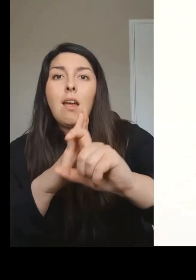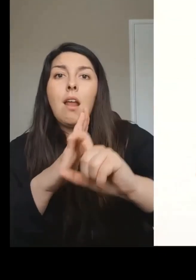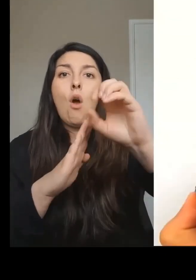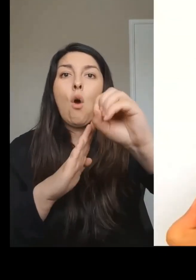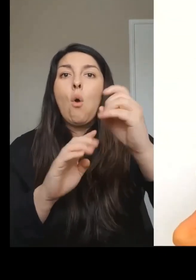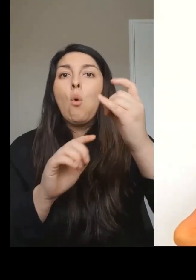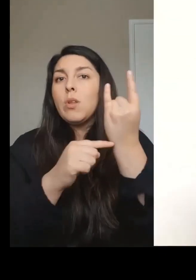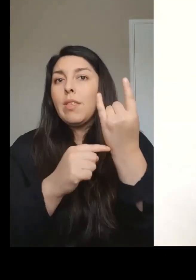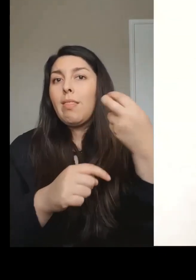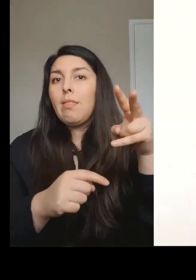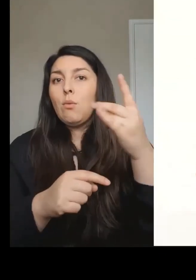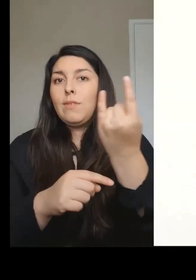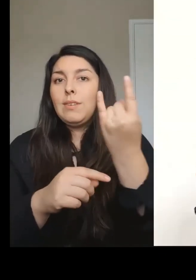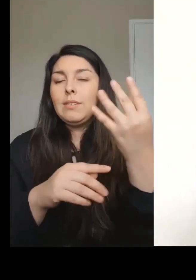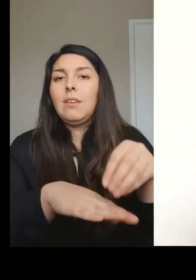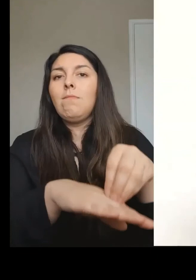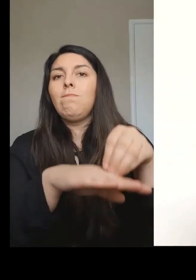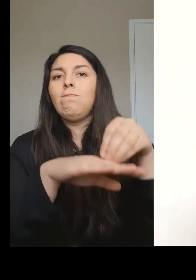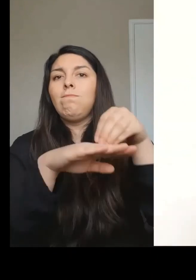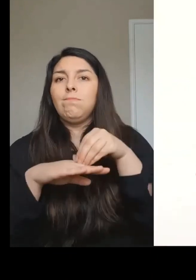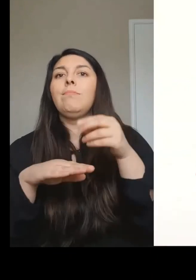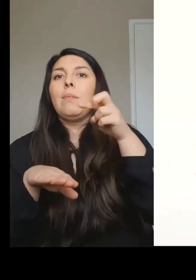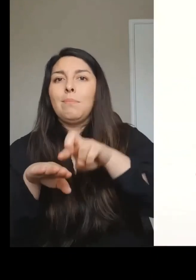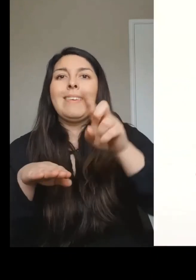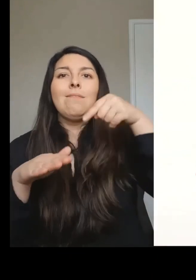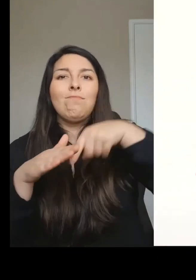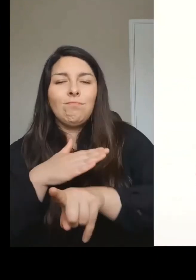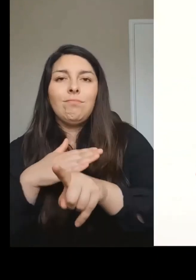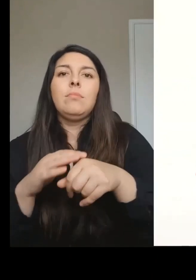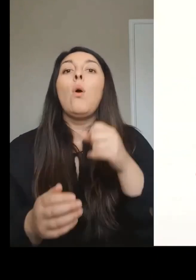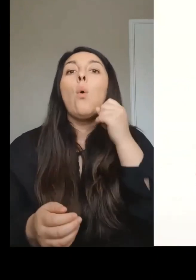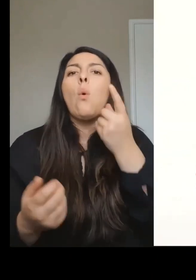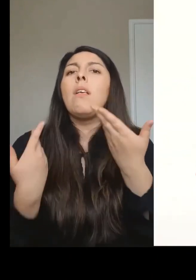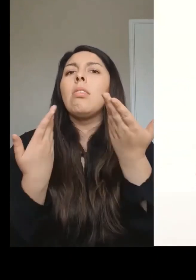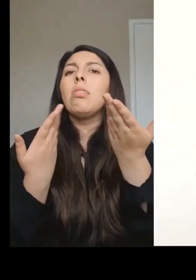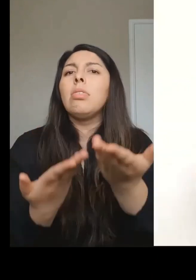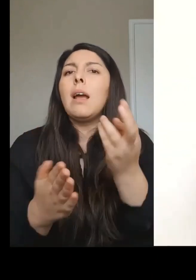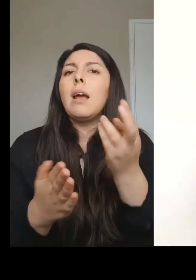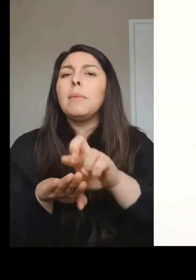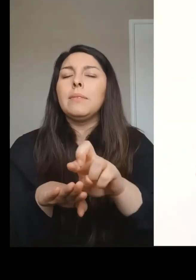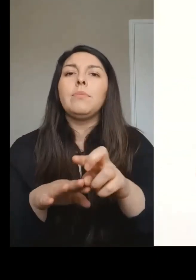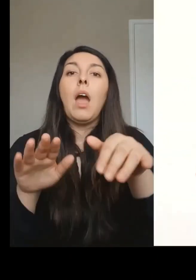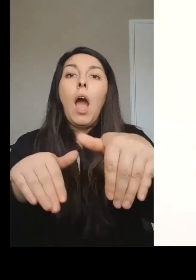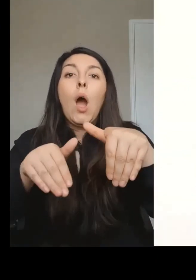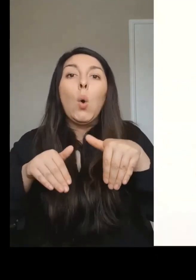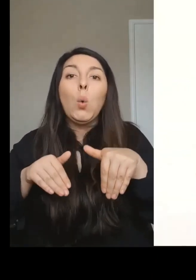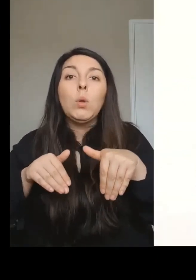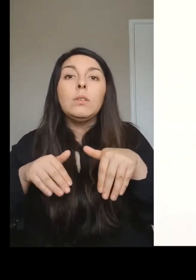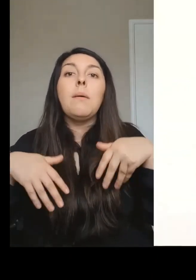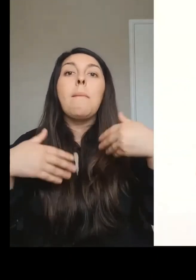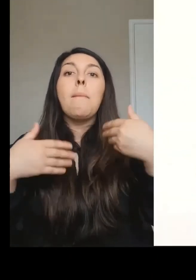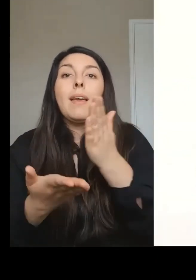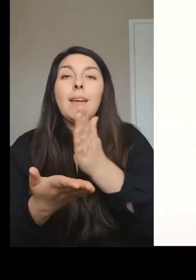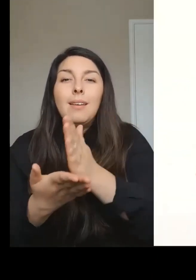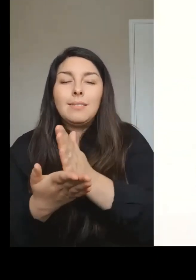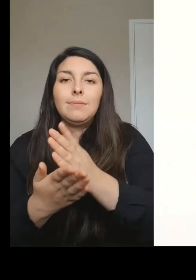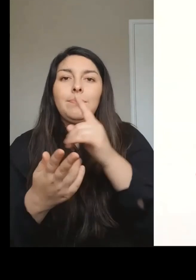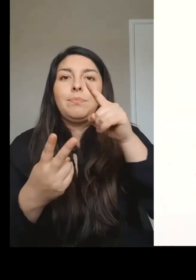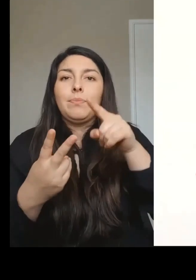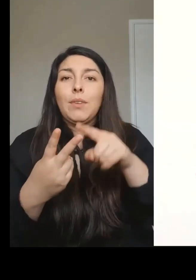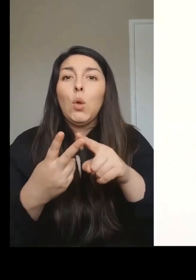actividades que ofrece PASE son, propiciar ajustes razonables, tutorías en asignaturas de complejidad,